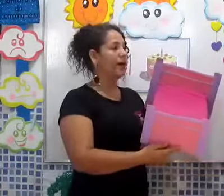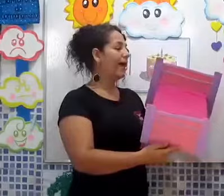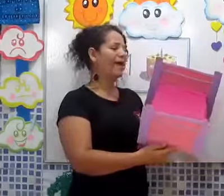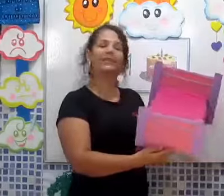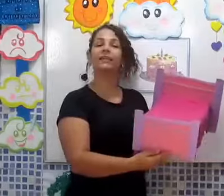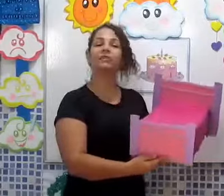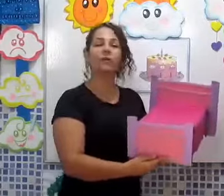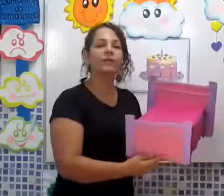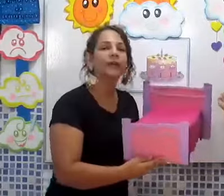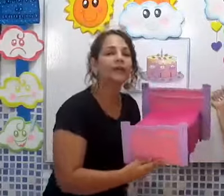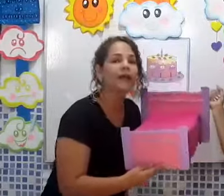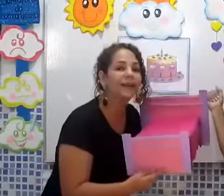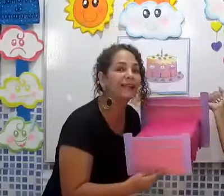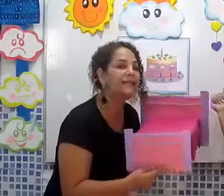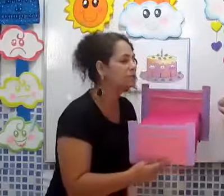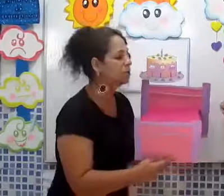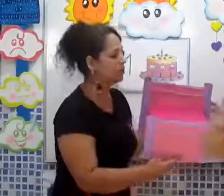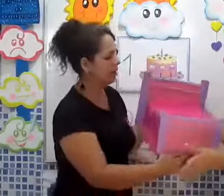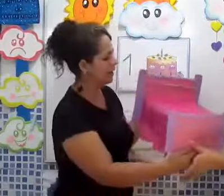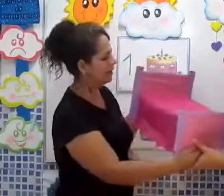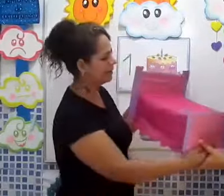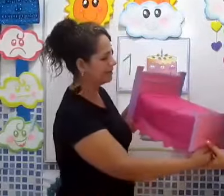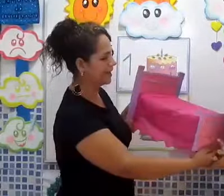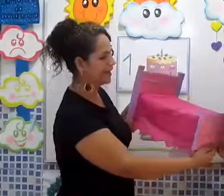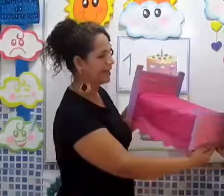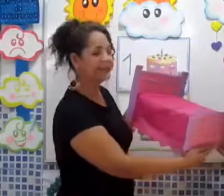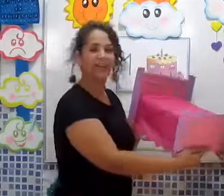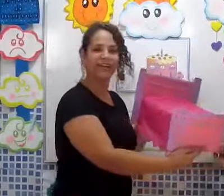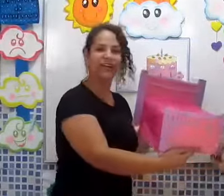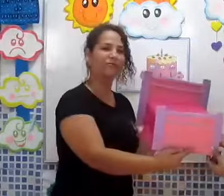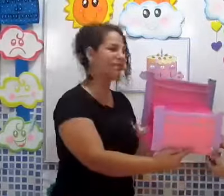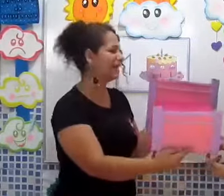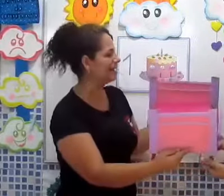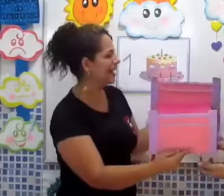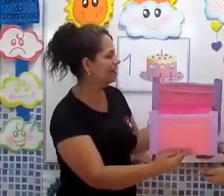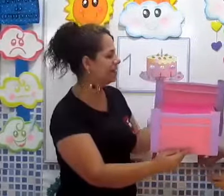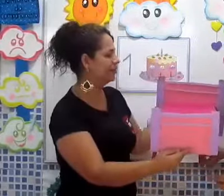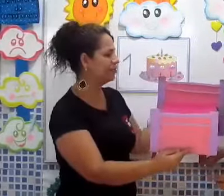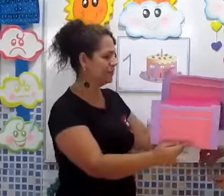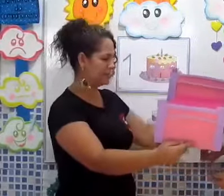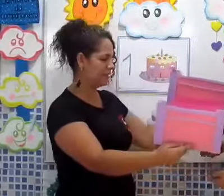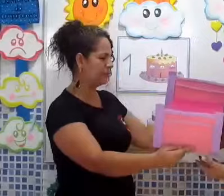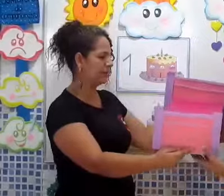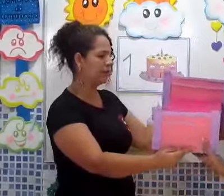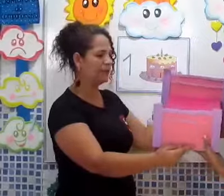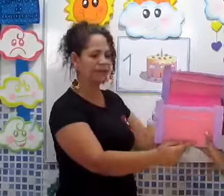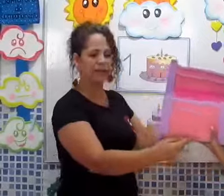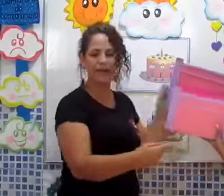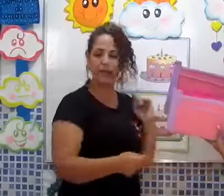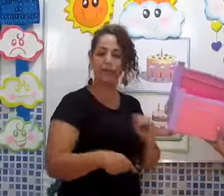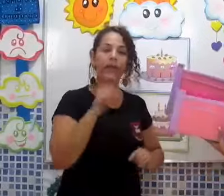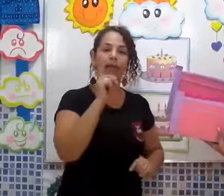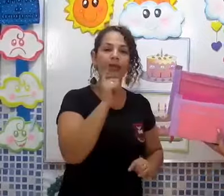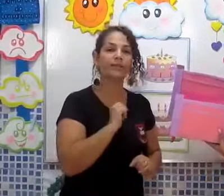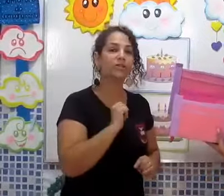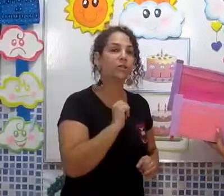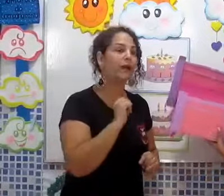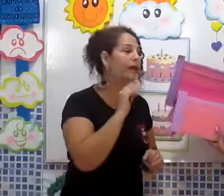Ah, essa historinha é da Casa Sonolenta. Tia Gravô tá lá no YouTube. Segura pra mim, Tia Rayane. Essa história,